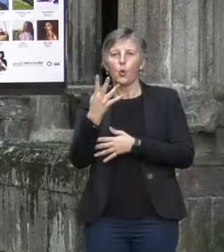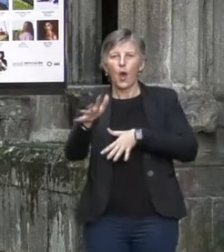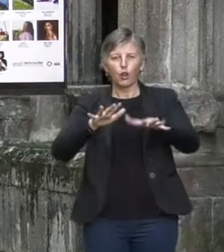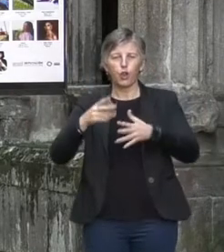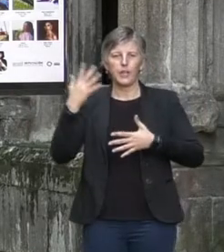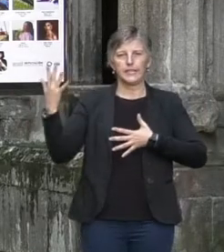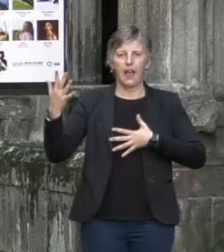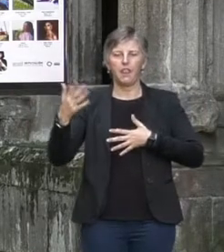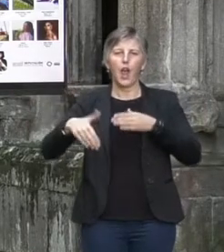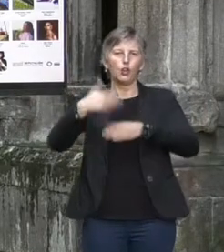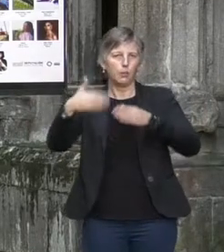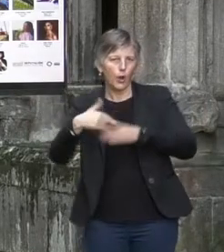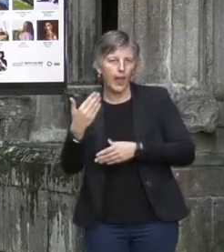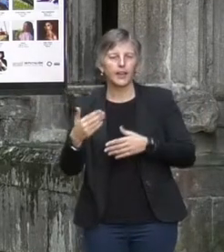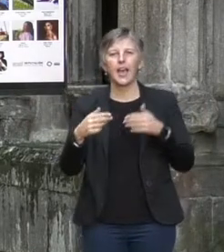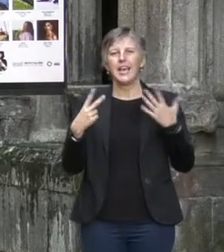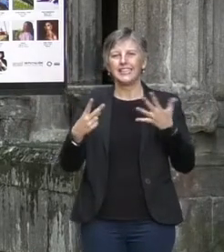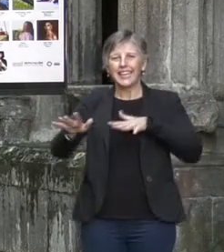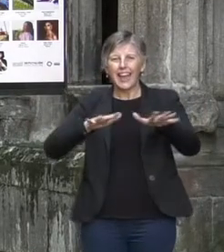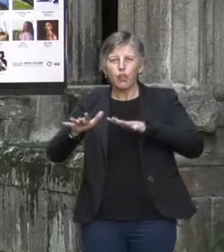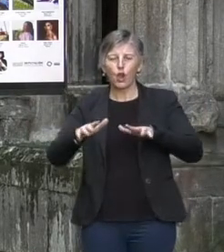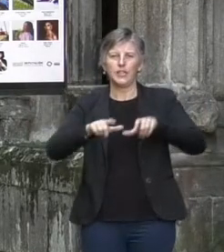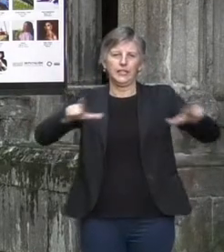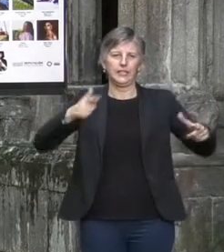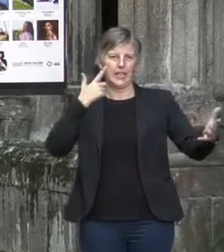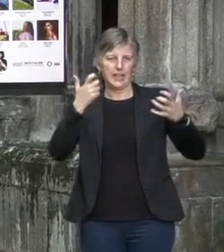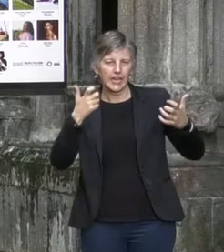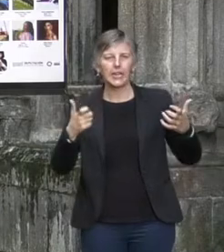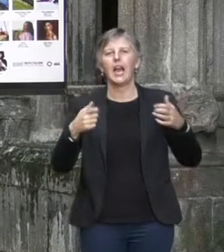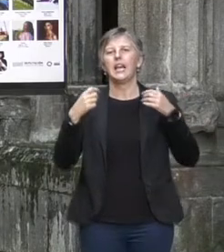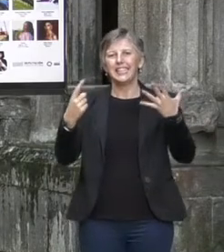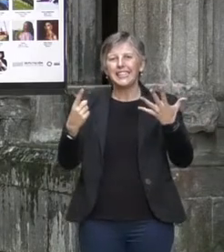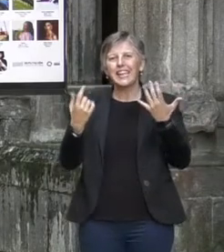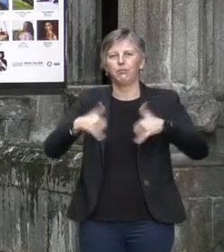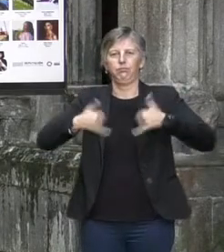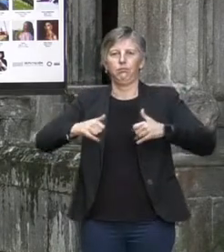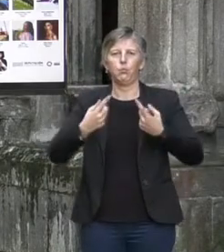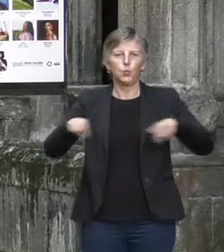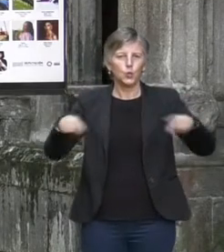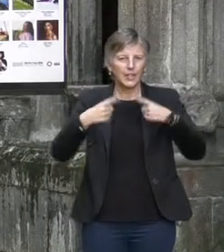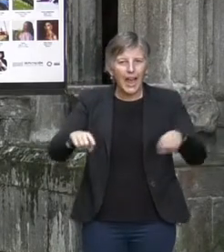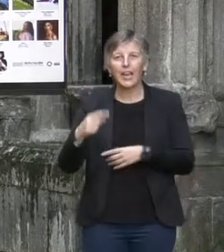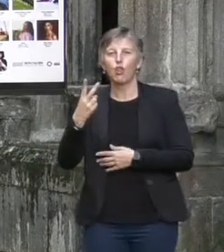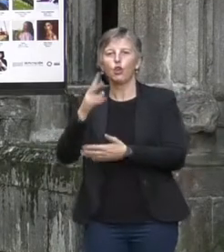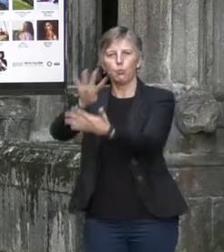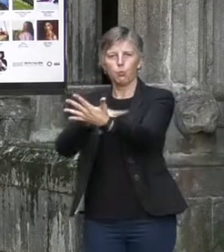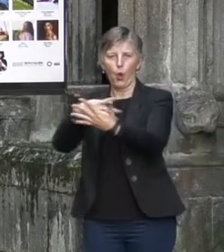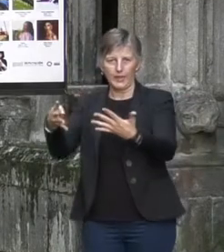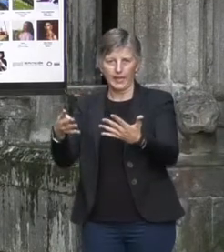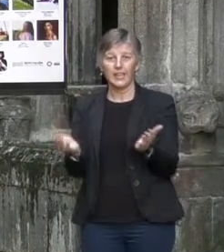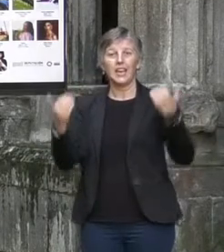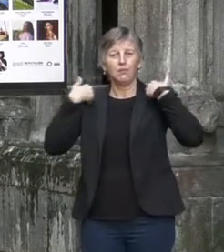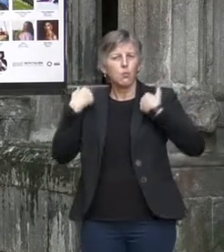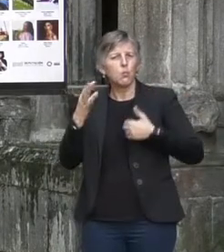de danza contemporánea, 7 accións escénicas, 6 accións musicais e 2 accións poéticas, a cargo